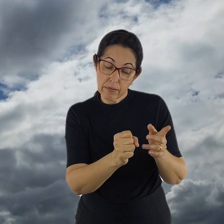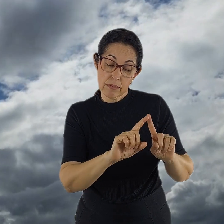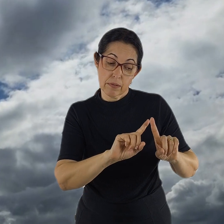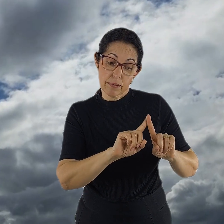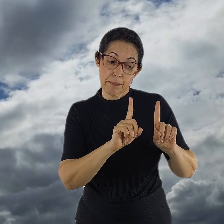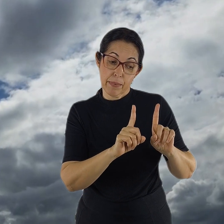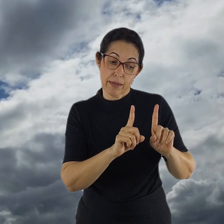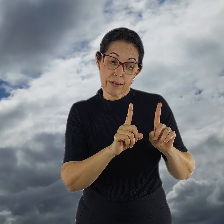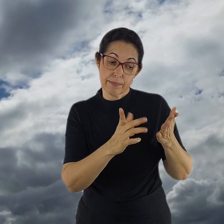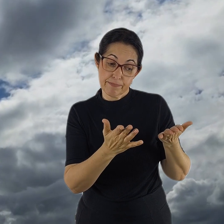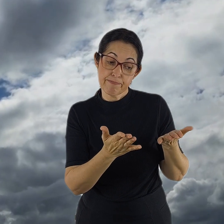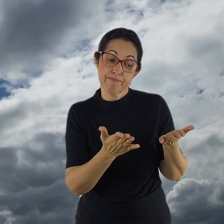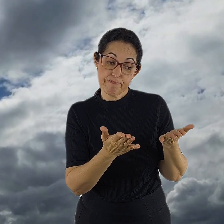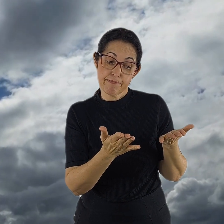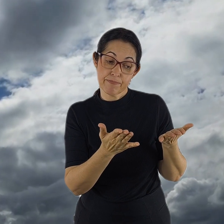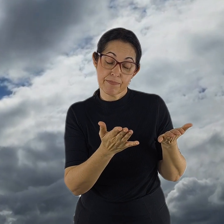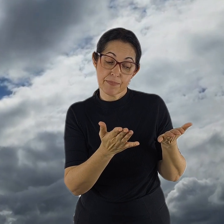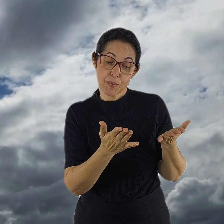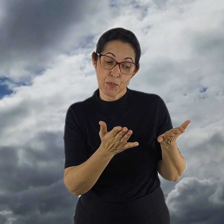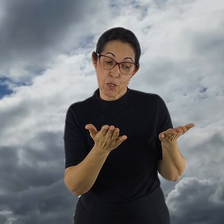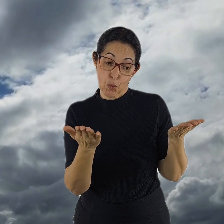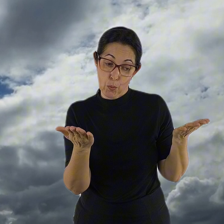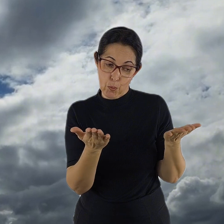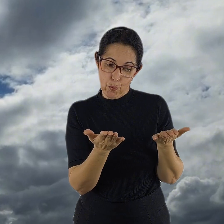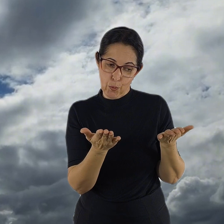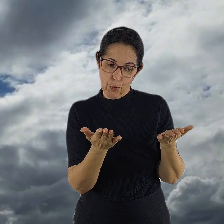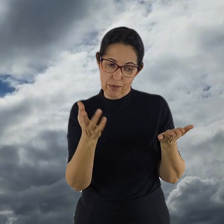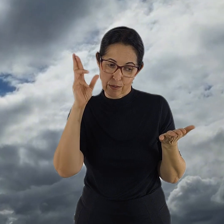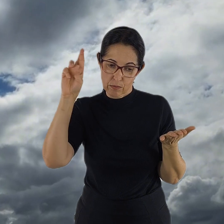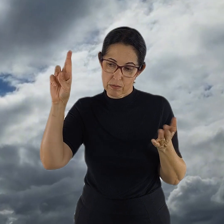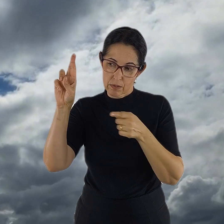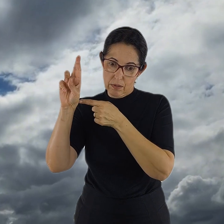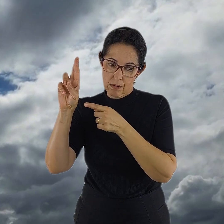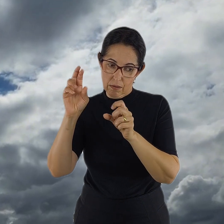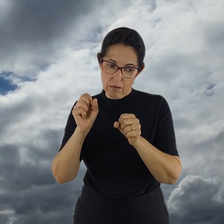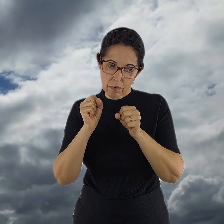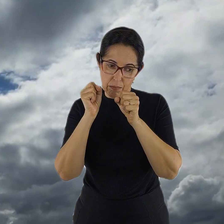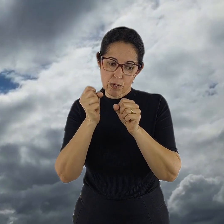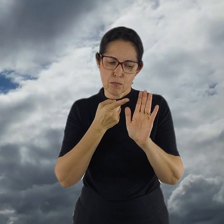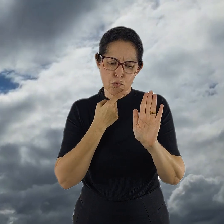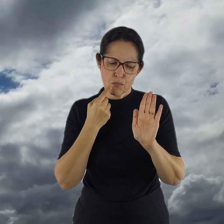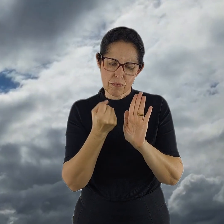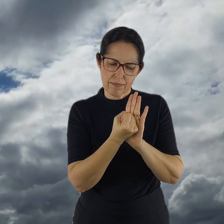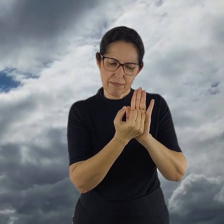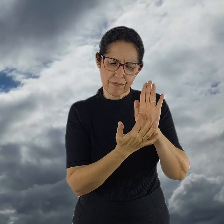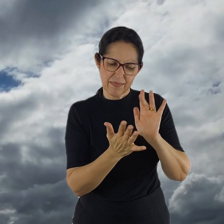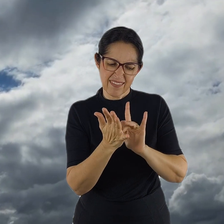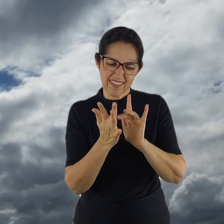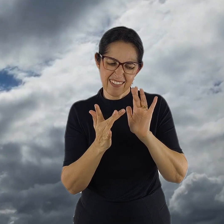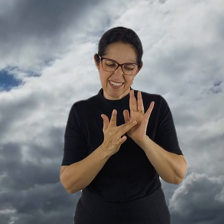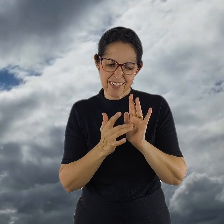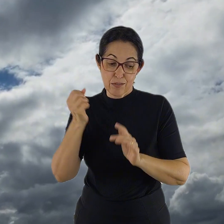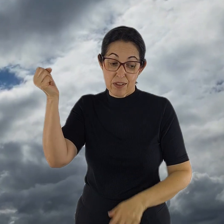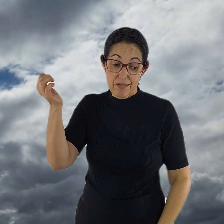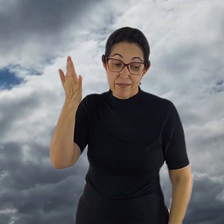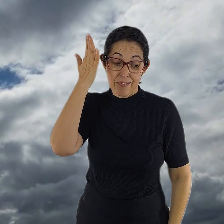E o fim, o Senhor mostrou qual? Mas que hoje, no poder do sangue de Jesus,